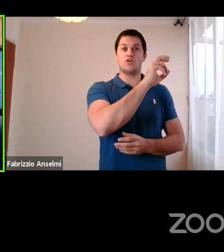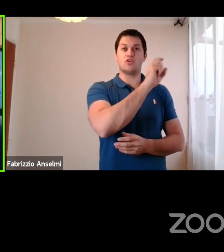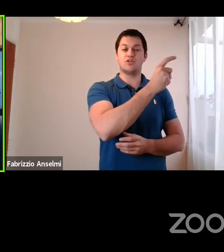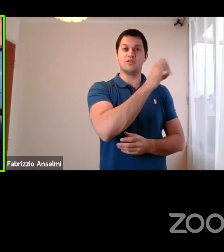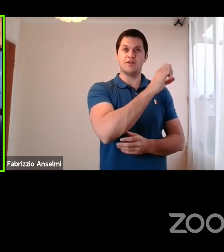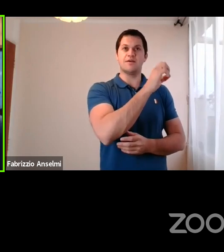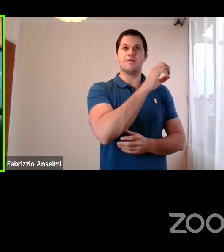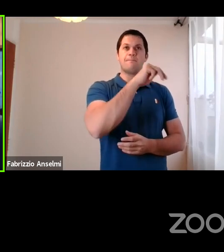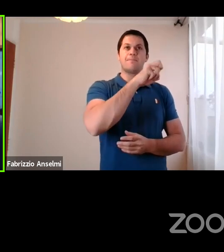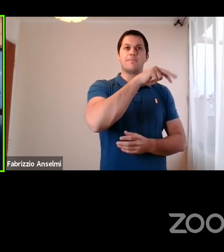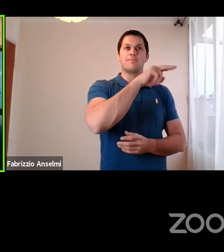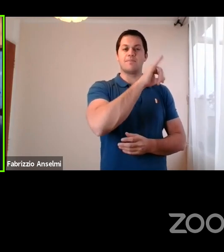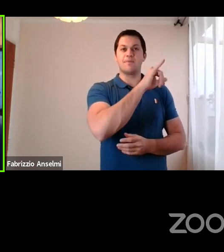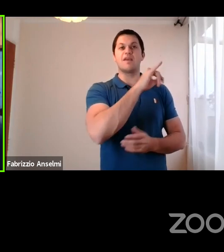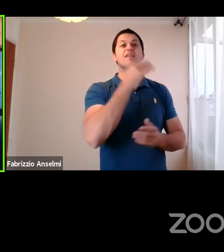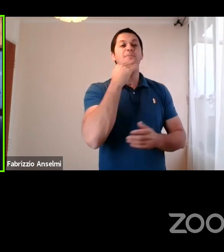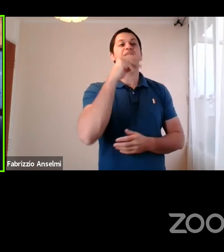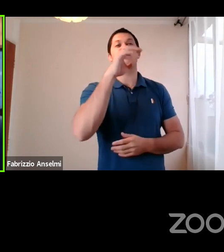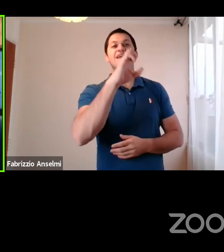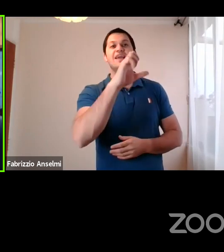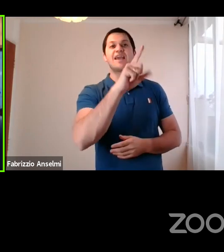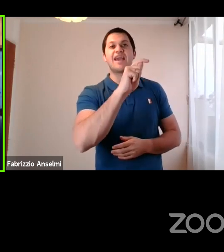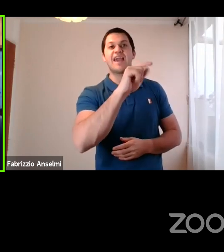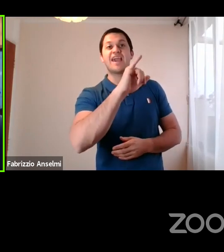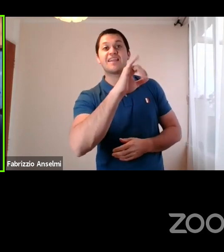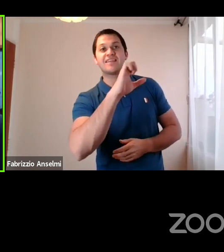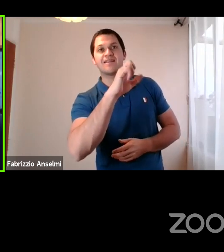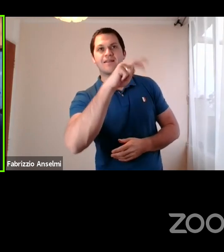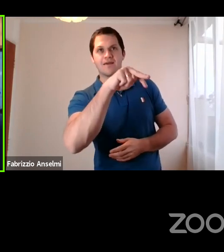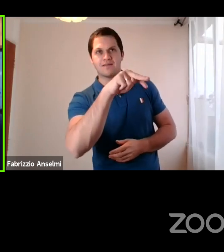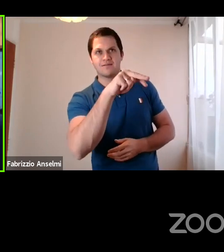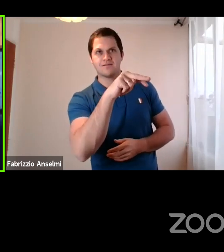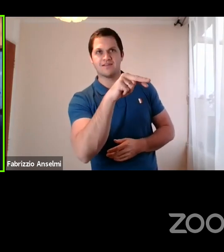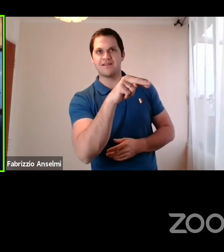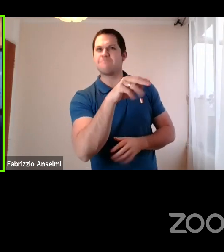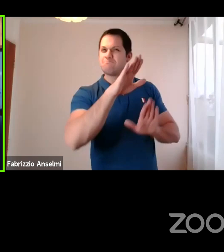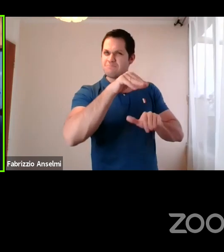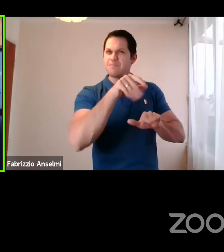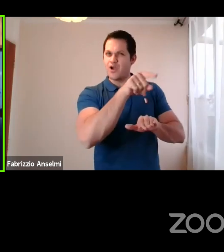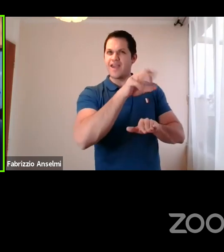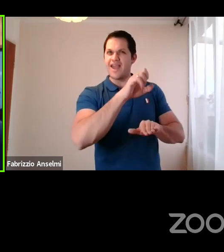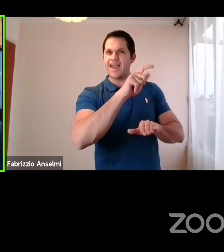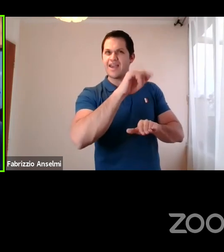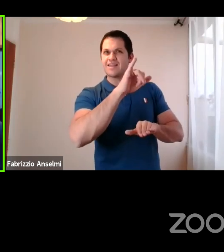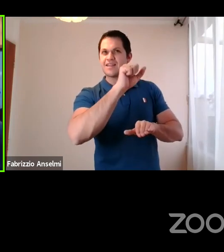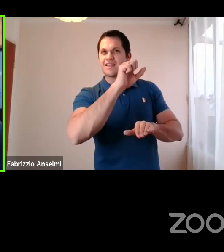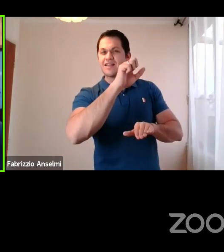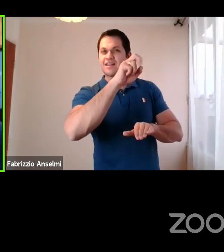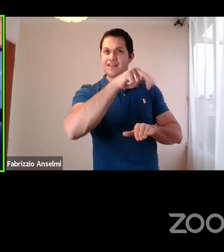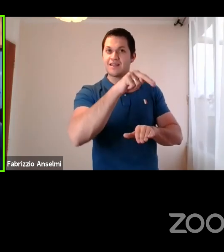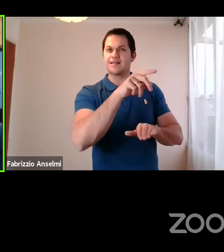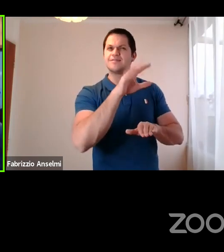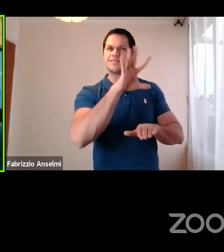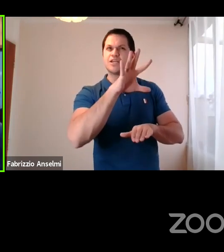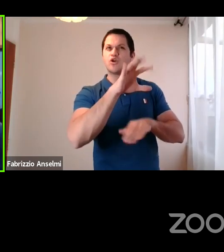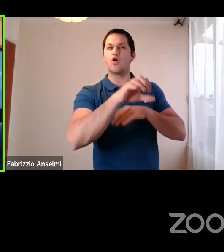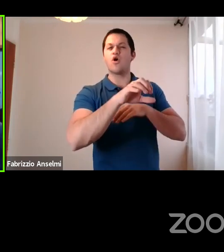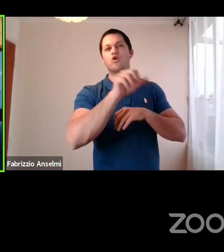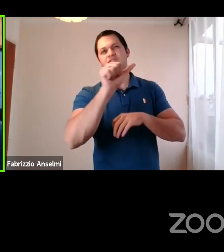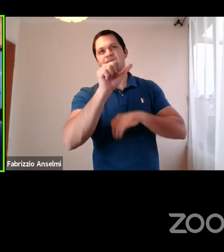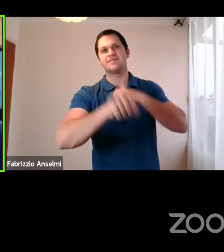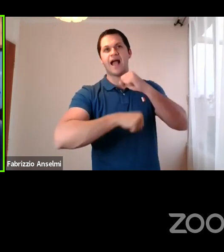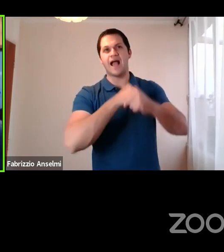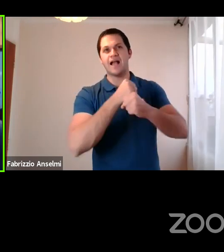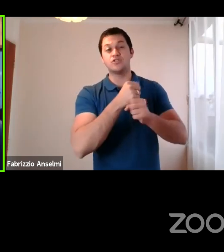Marey. El mismo Étienne-Jules Marey, que 5 o 6 años después sería presidente de